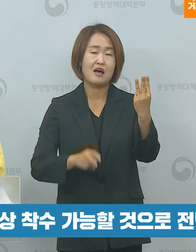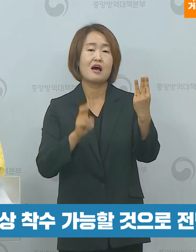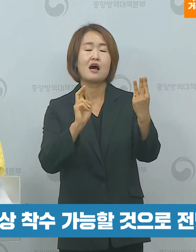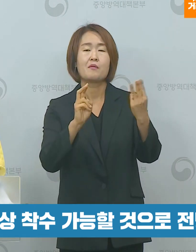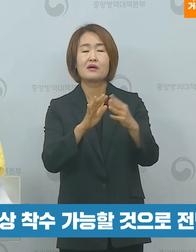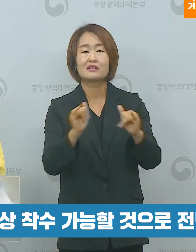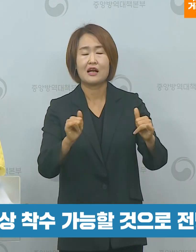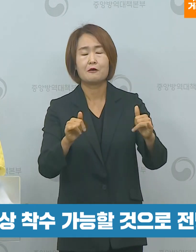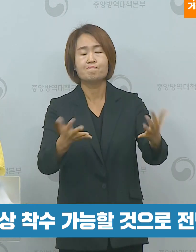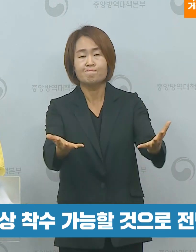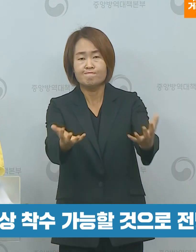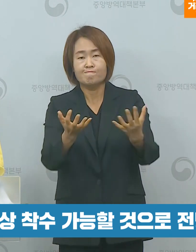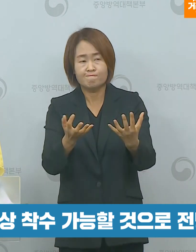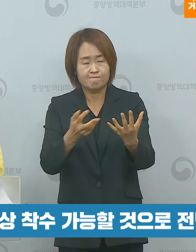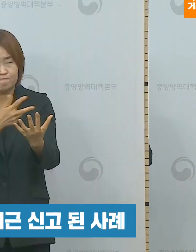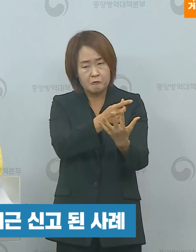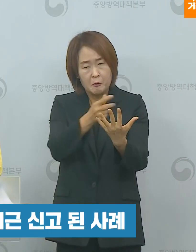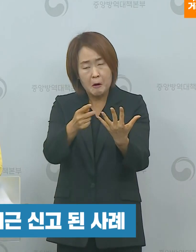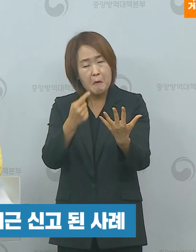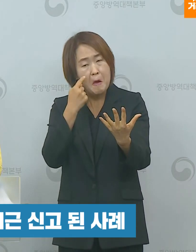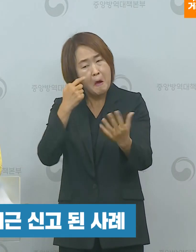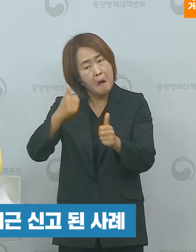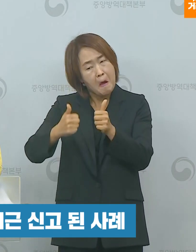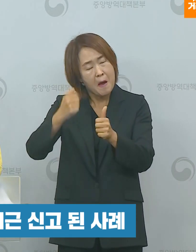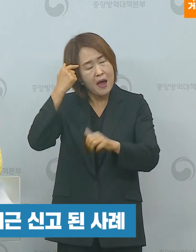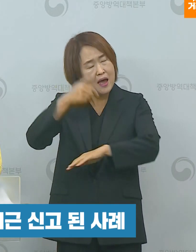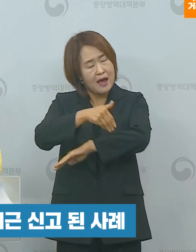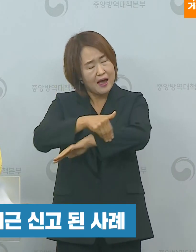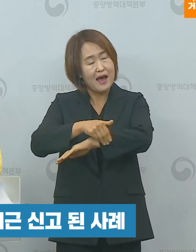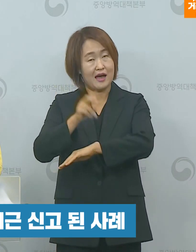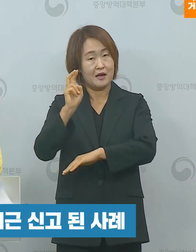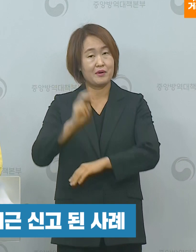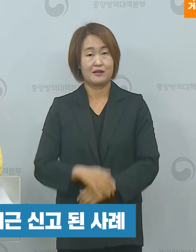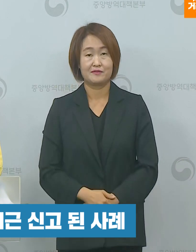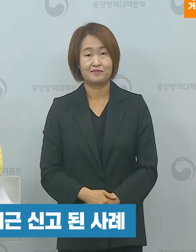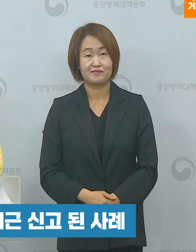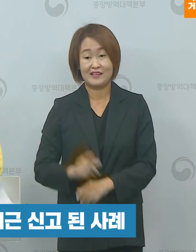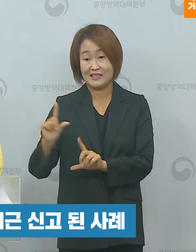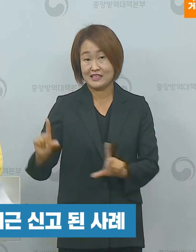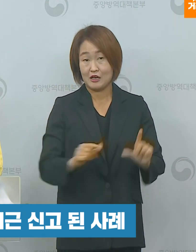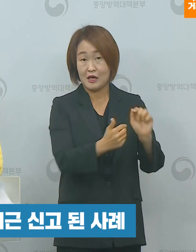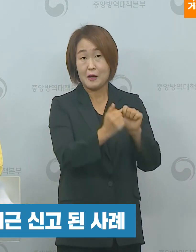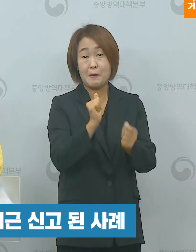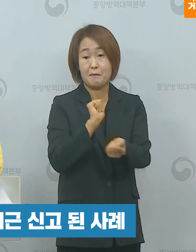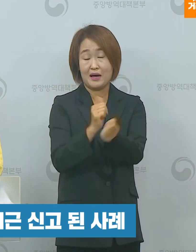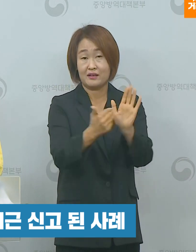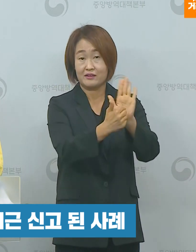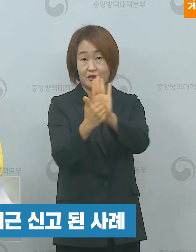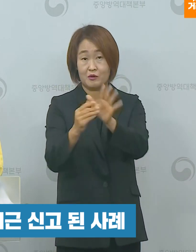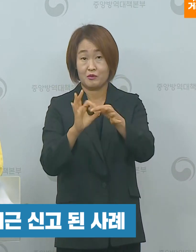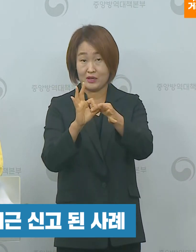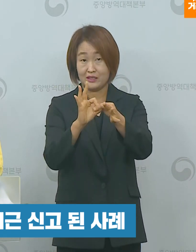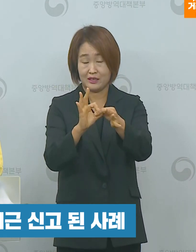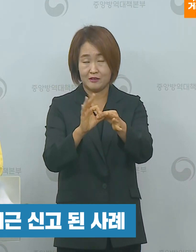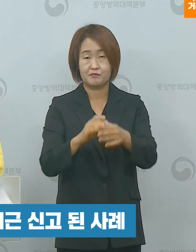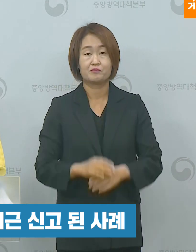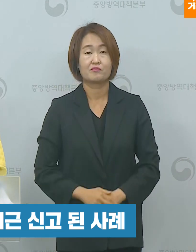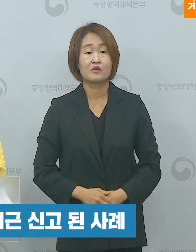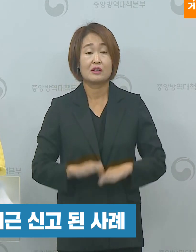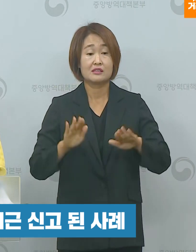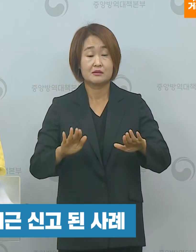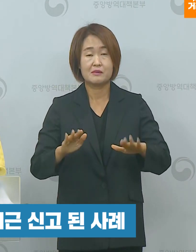것으로 전망하고 있습니다. 다음으로는 생활방역과 관련된 상황입니다. 행정안전부에서 운영